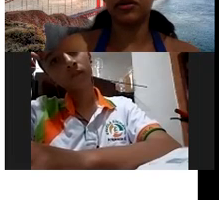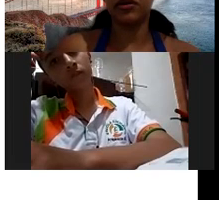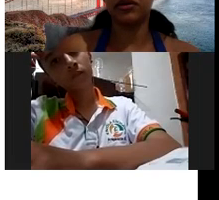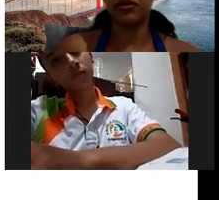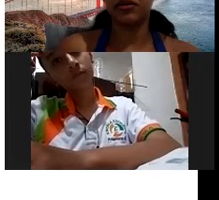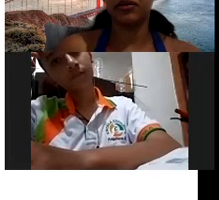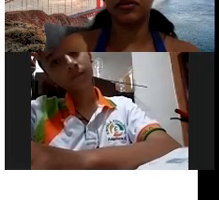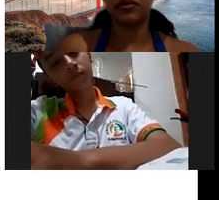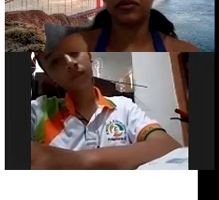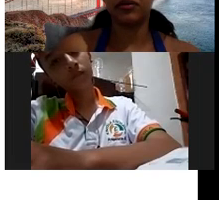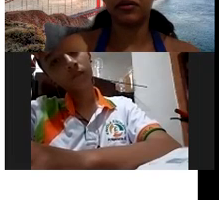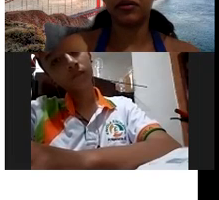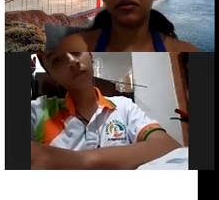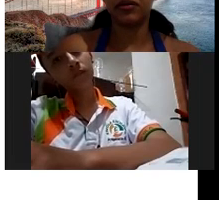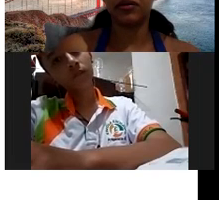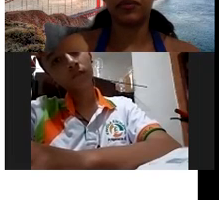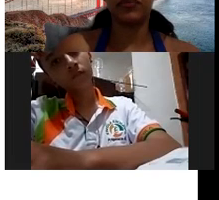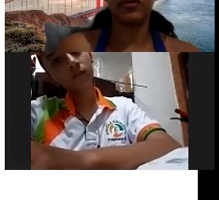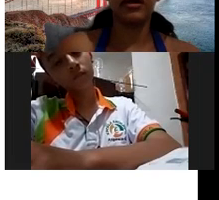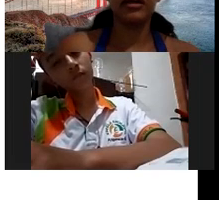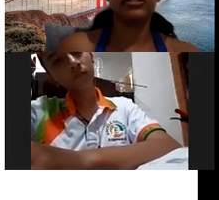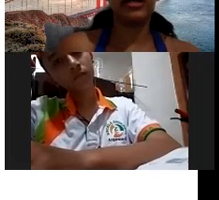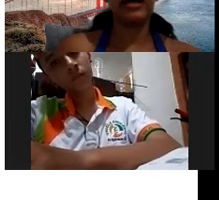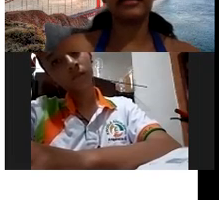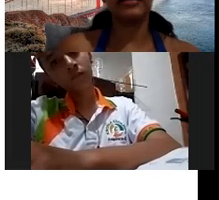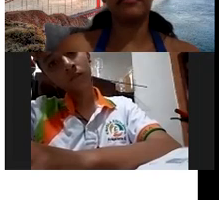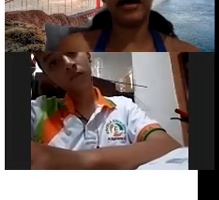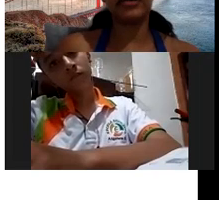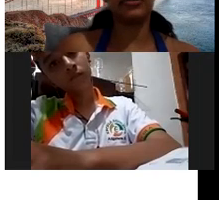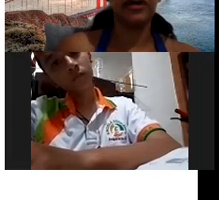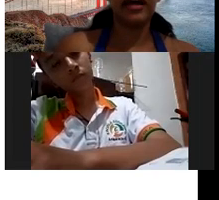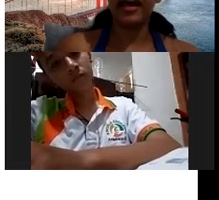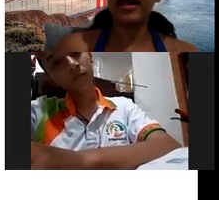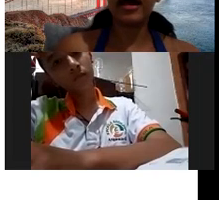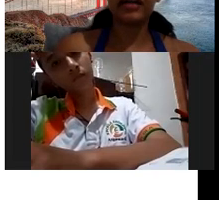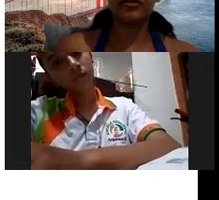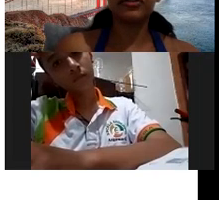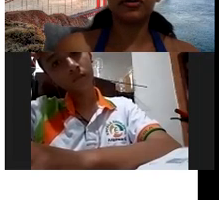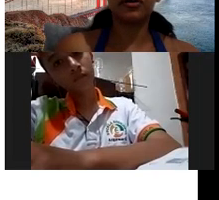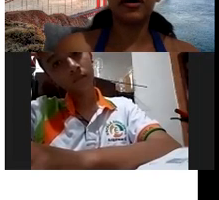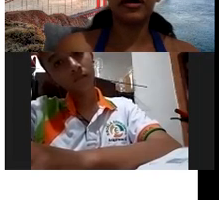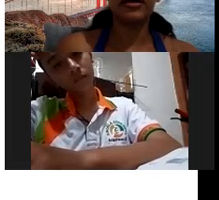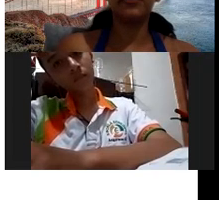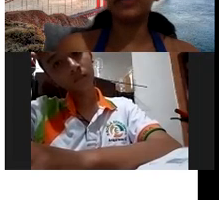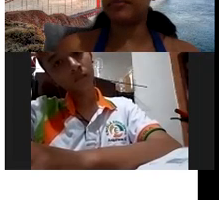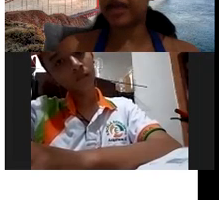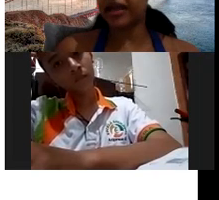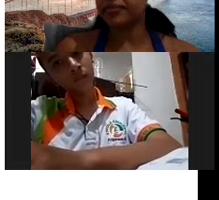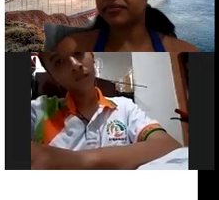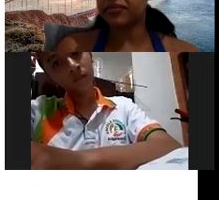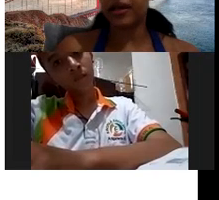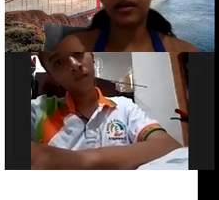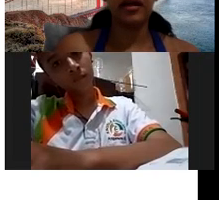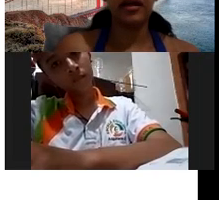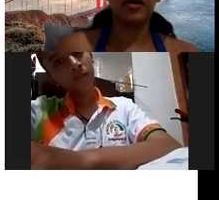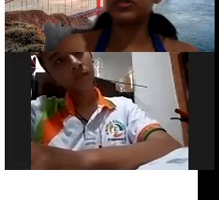terminou aqui ó eu já essa aqui embaixo era h2oh e eu